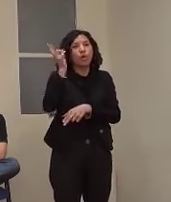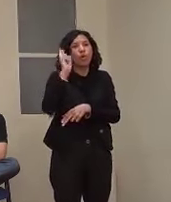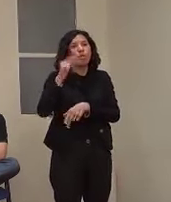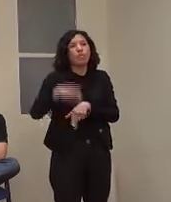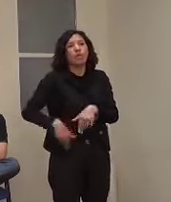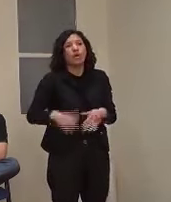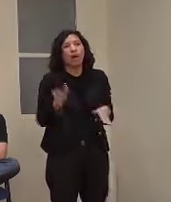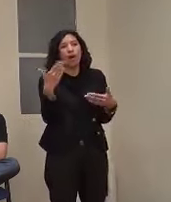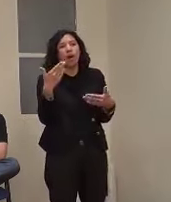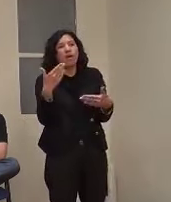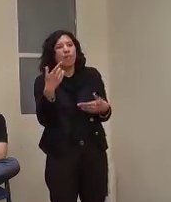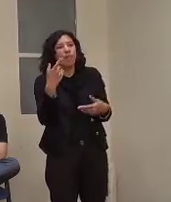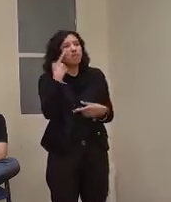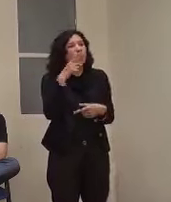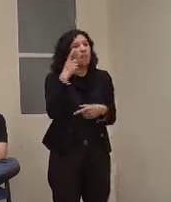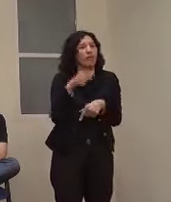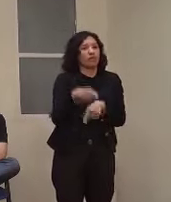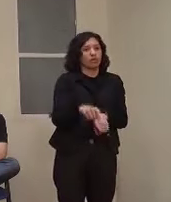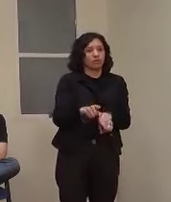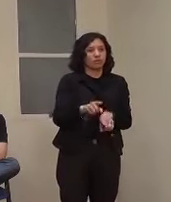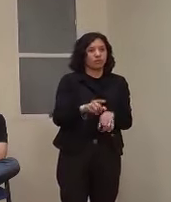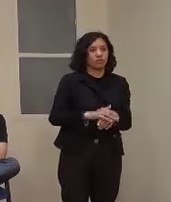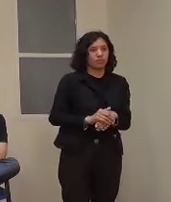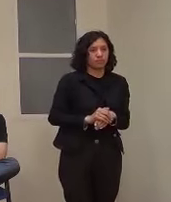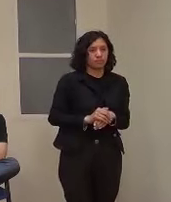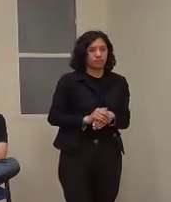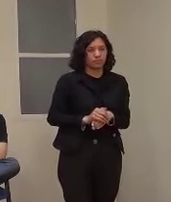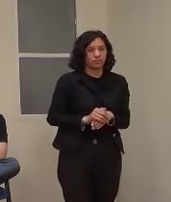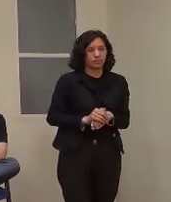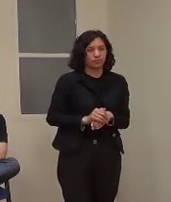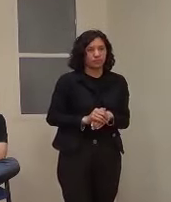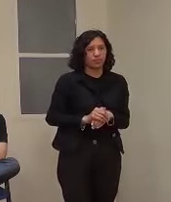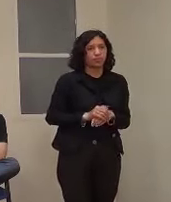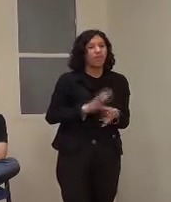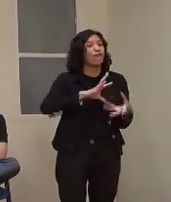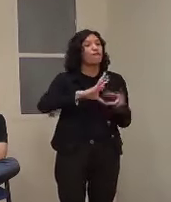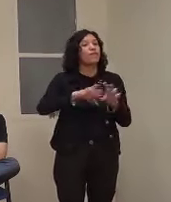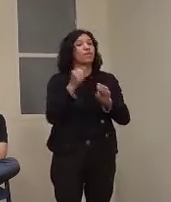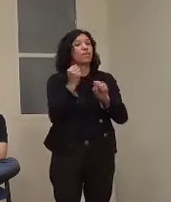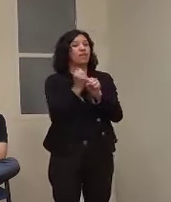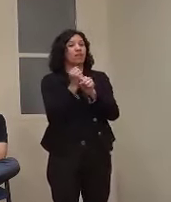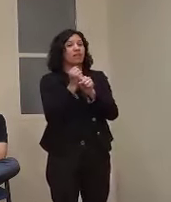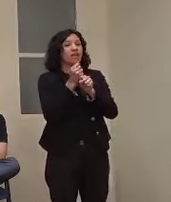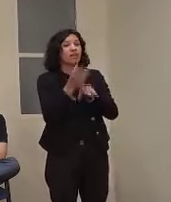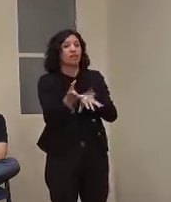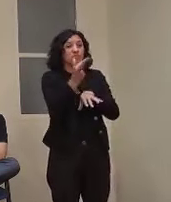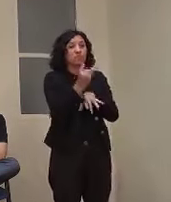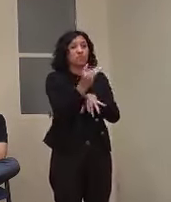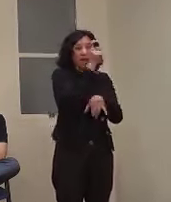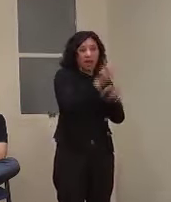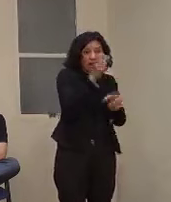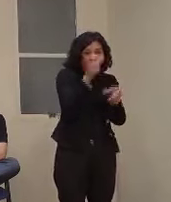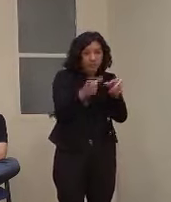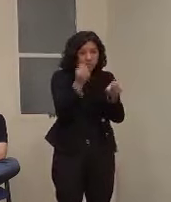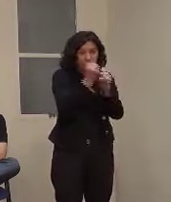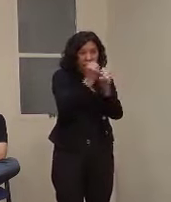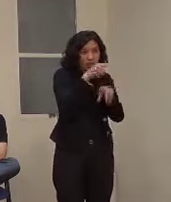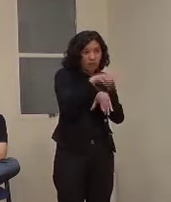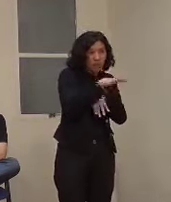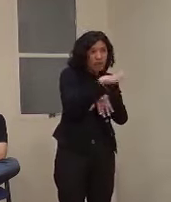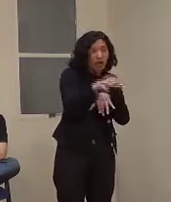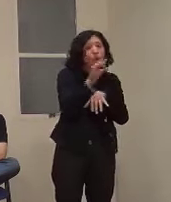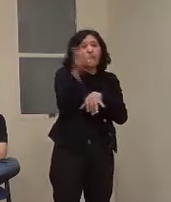pudieran ser sospechosos este procedimiento lo hacemos todas las personas que trabajamos allí